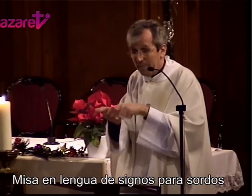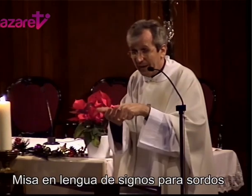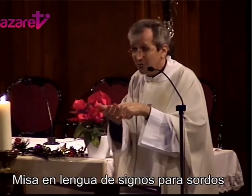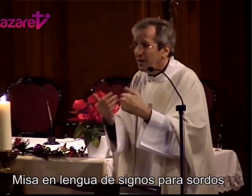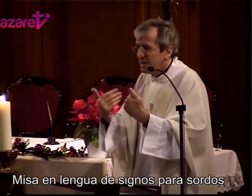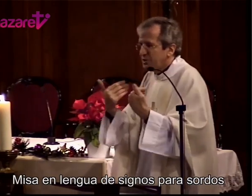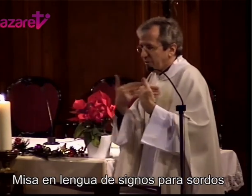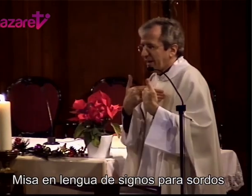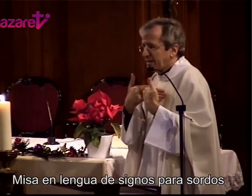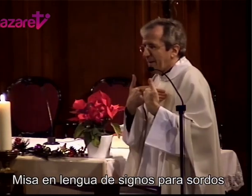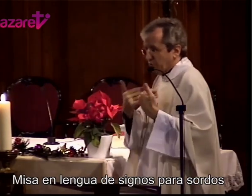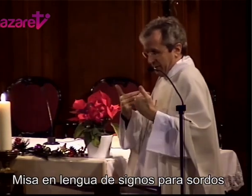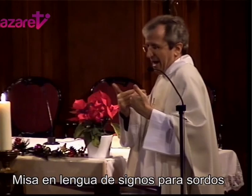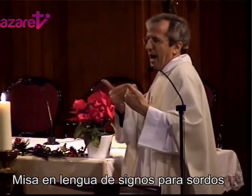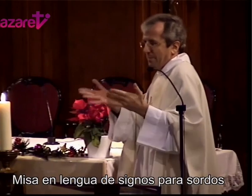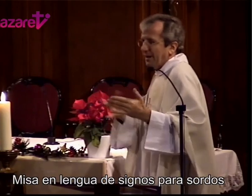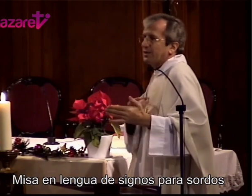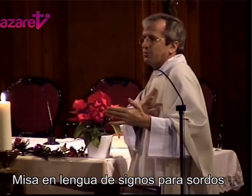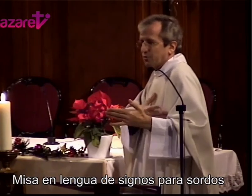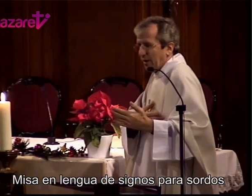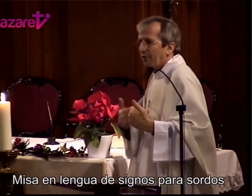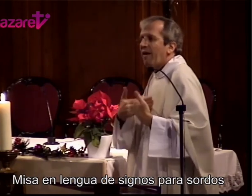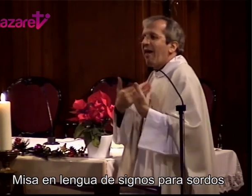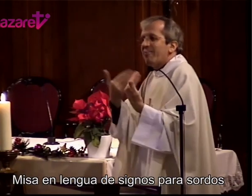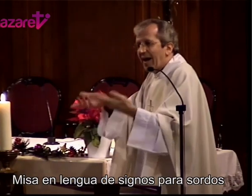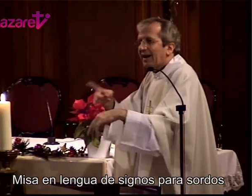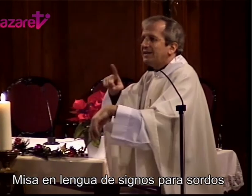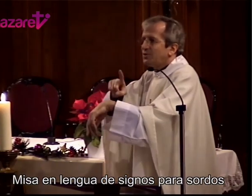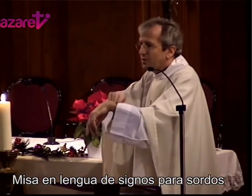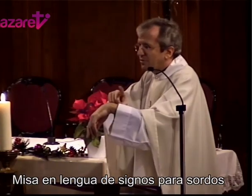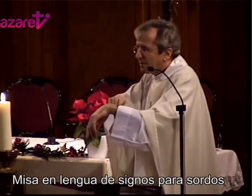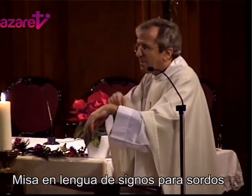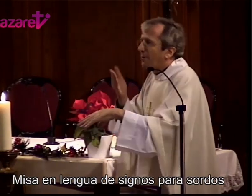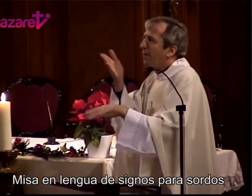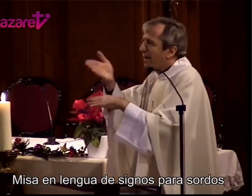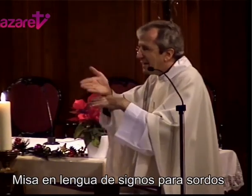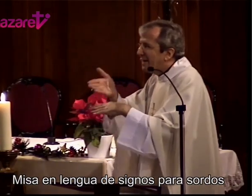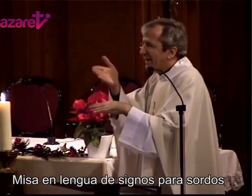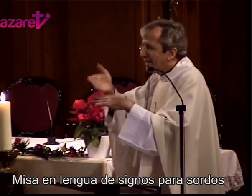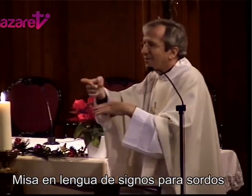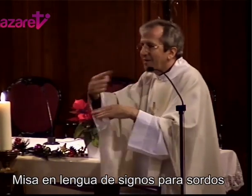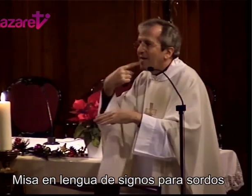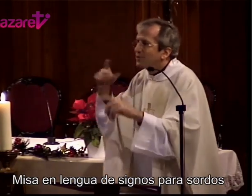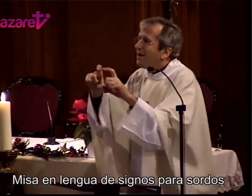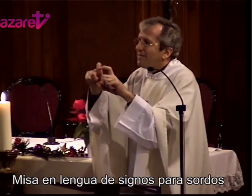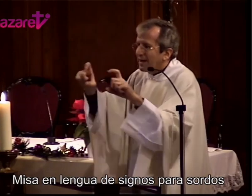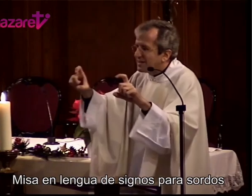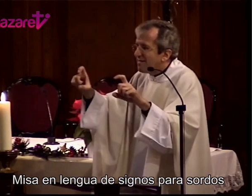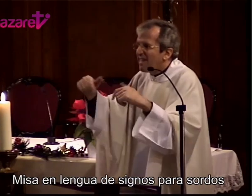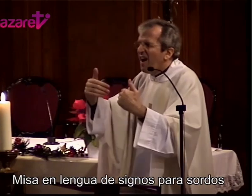compremos, sino de que sepamos abrirles nuestro corazón, darles nuestro tiempo, ir, lo que decíamos de la residencia. No